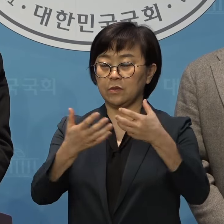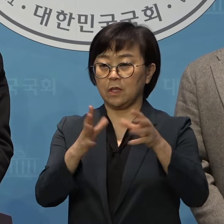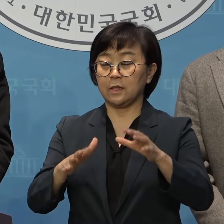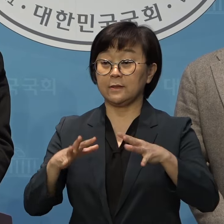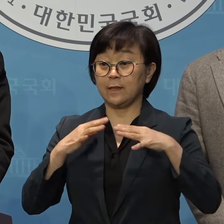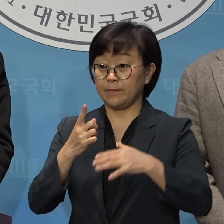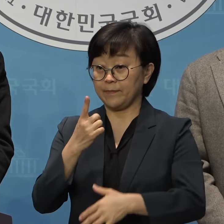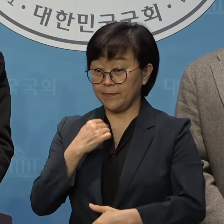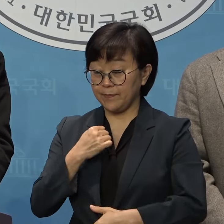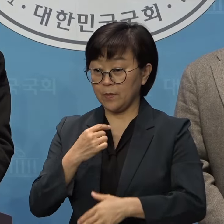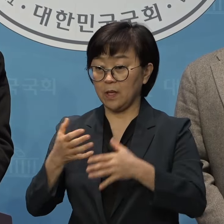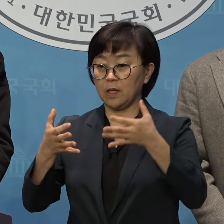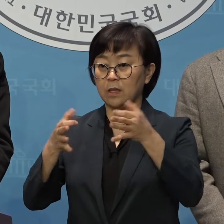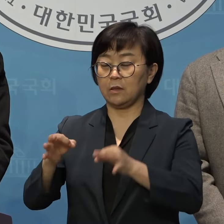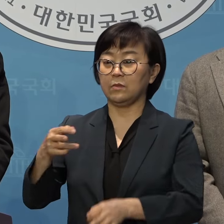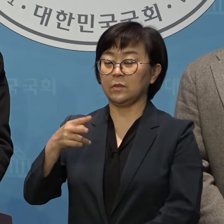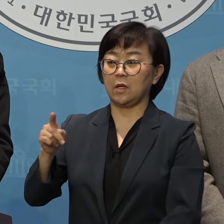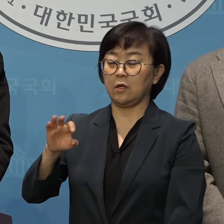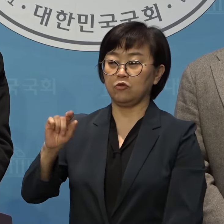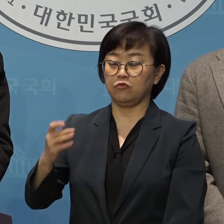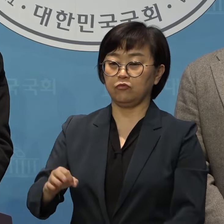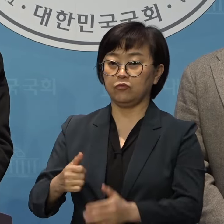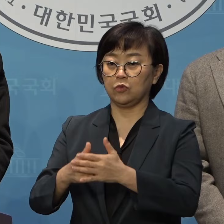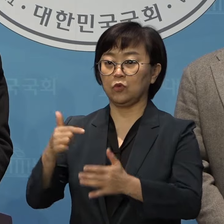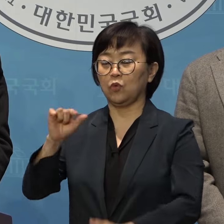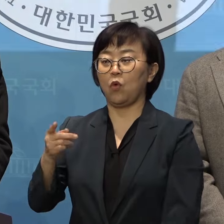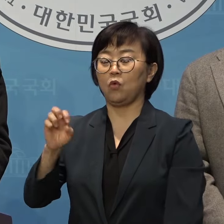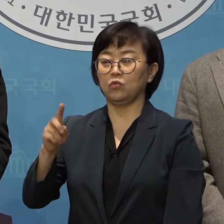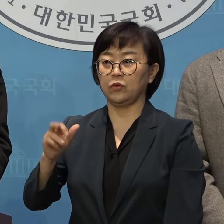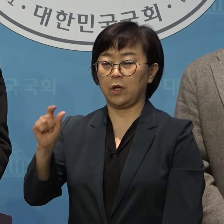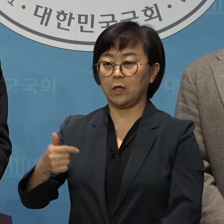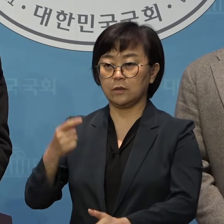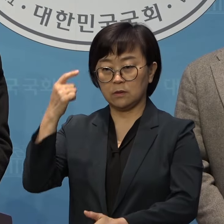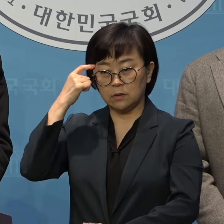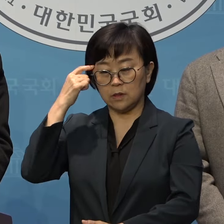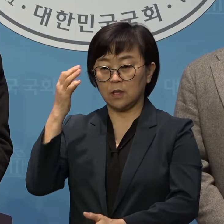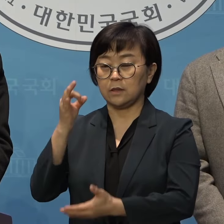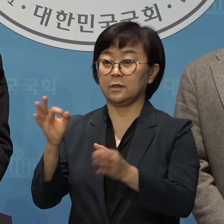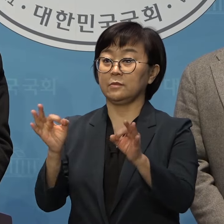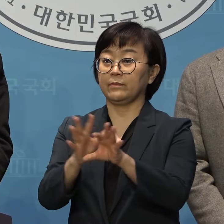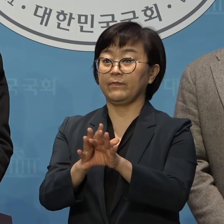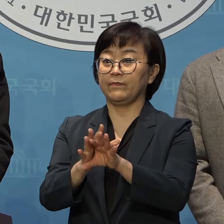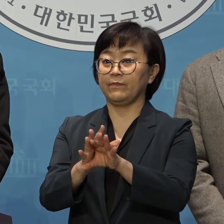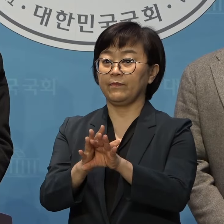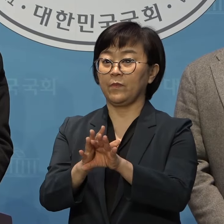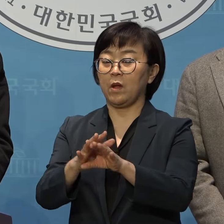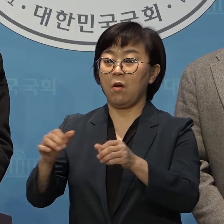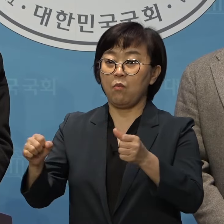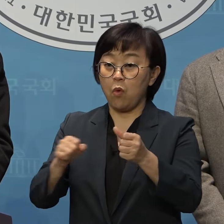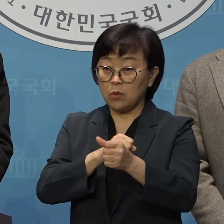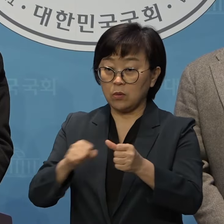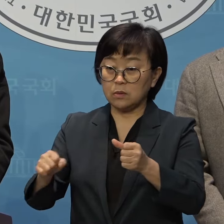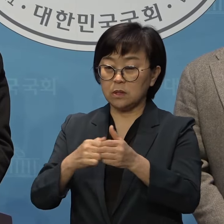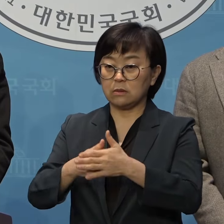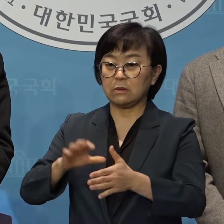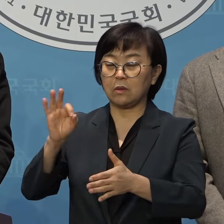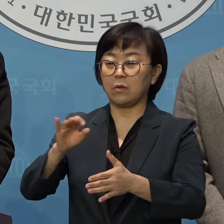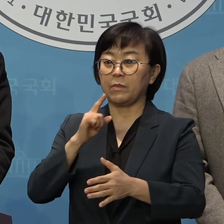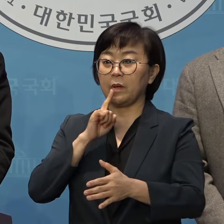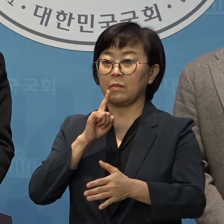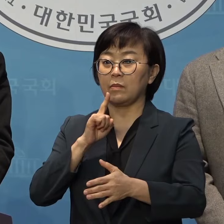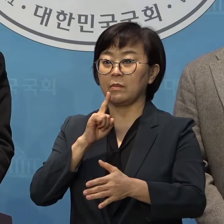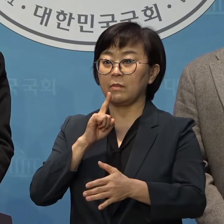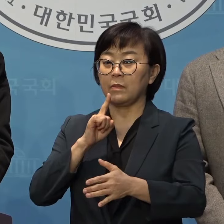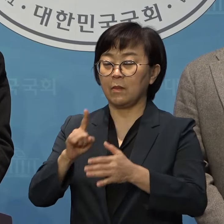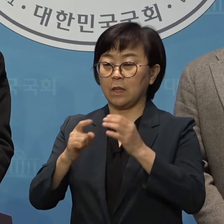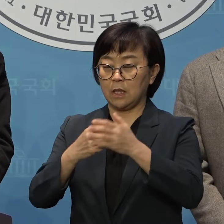자랑했던 김대중과 노무현의 정신과 가치와 품격은 사라지고 폭력적이고 저급한 언동이